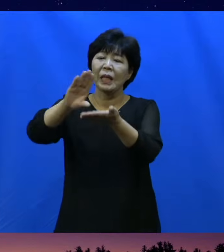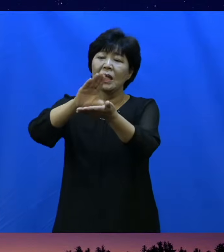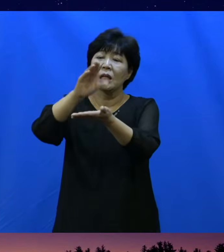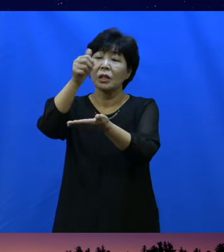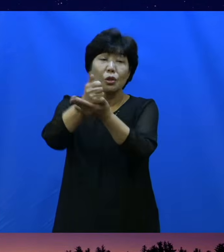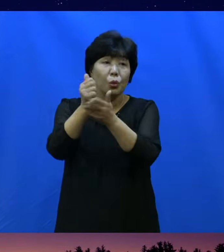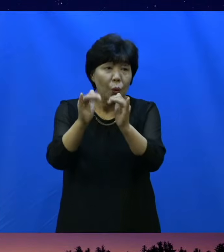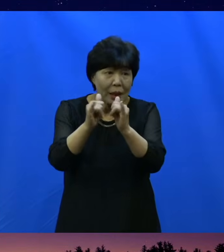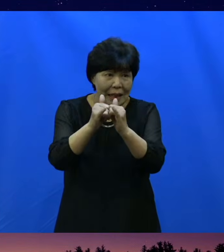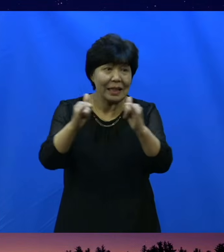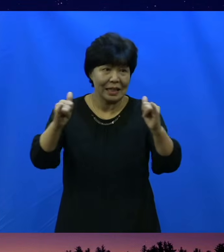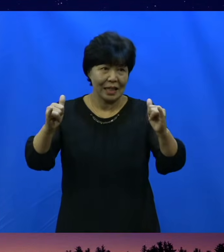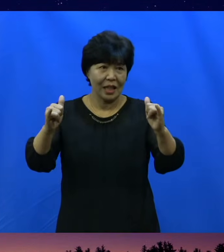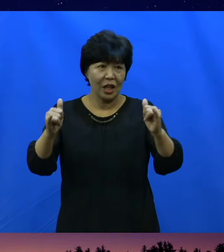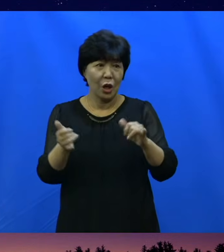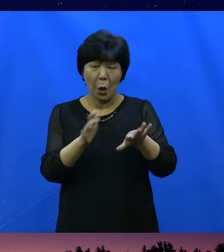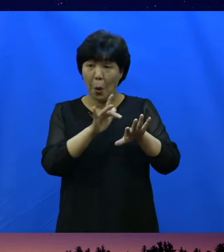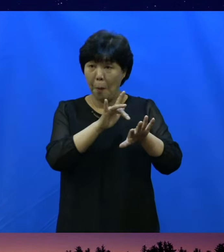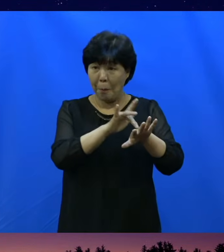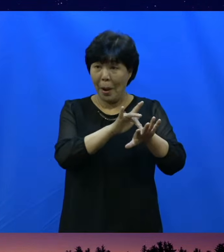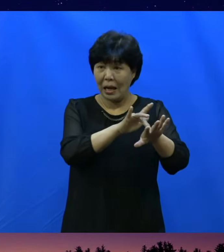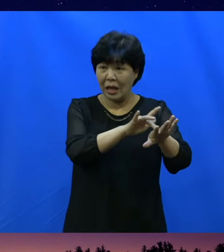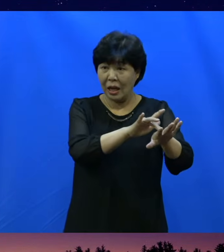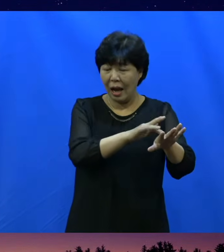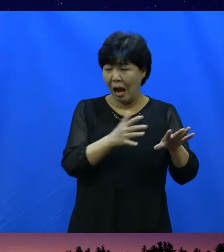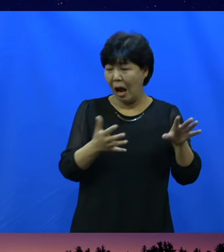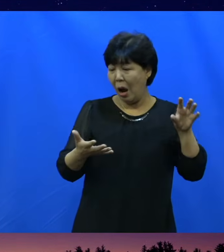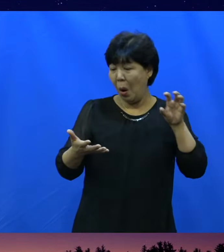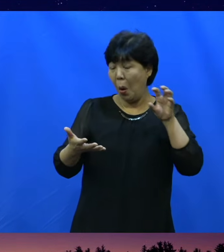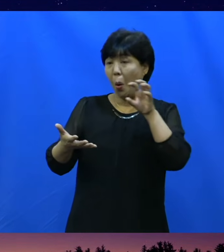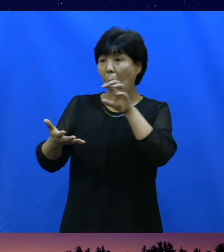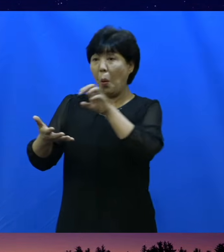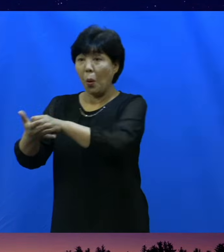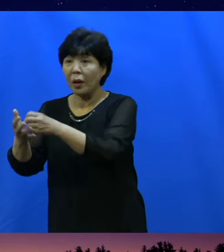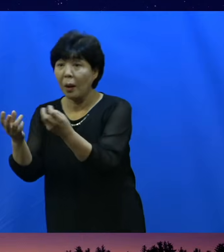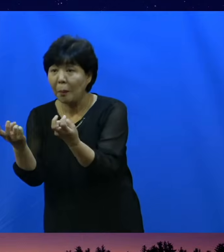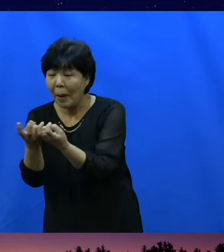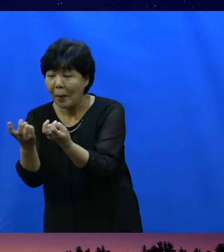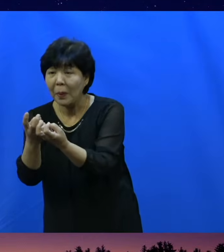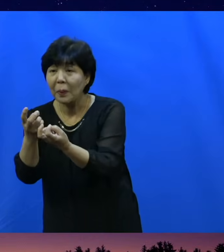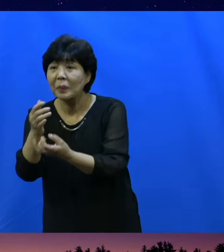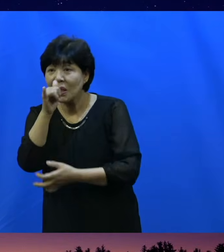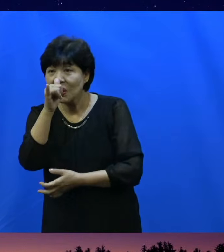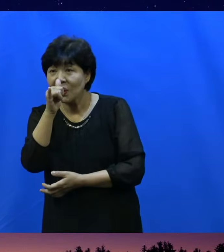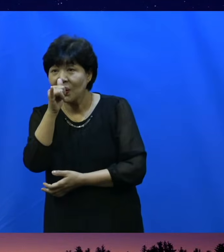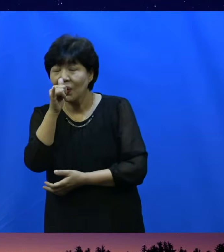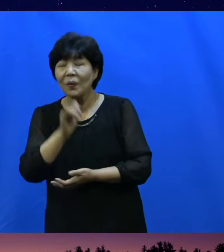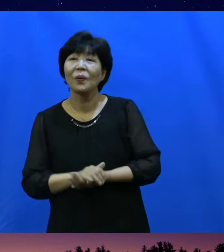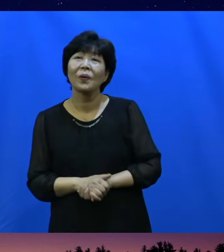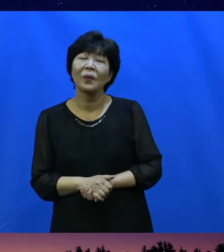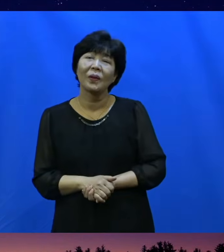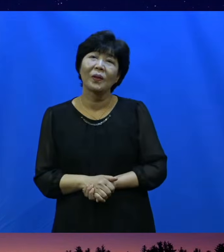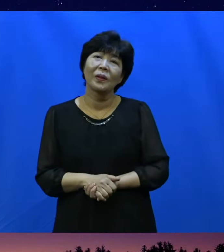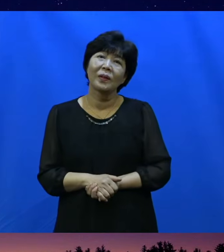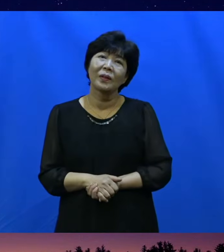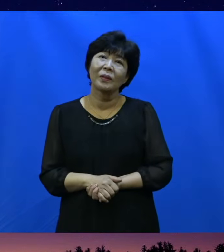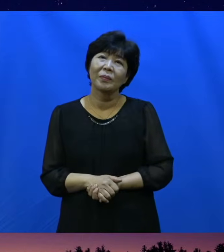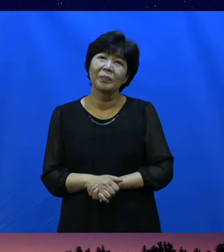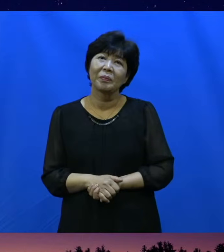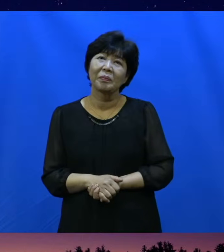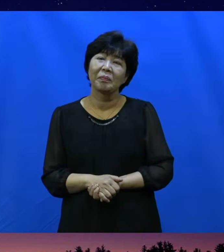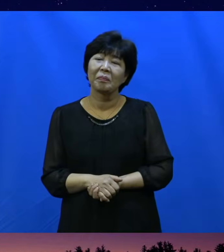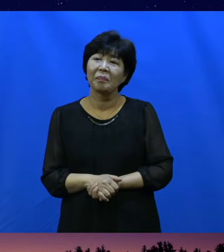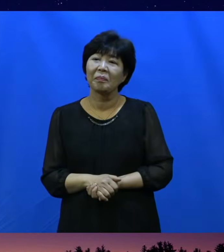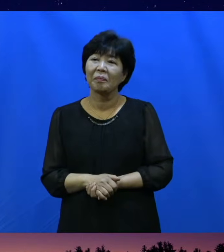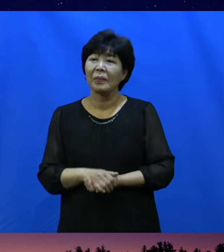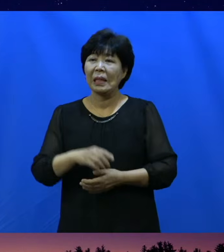가장 흔한 이 마귀의 공격 중에 하나가 뭐냐면, 그리스도인들에게 공격하는 공격점 중에 하나가 뭐냐면